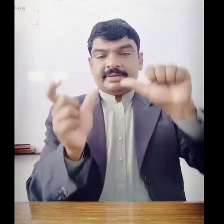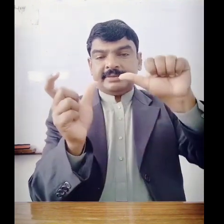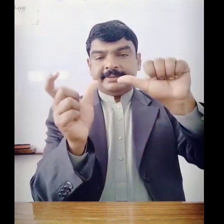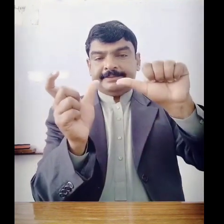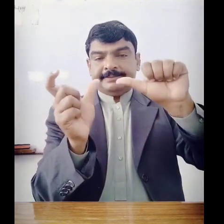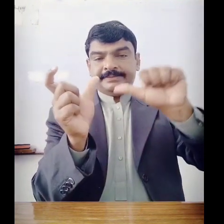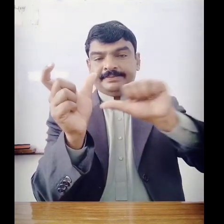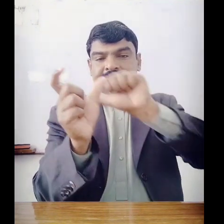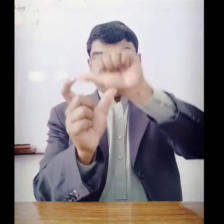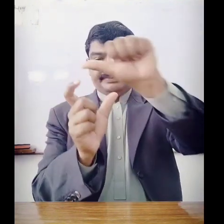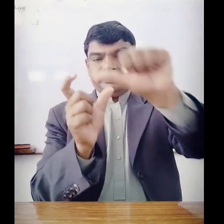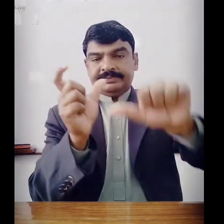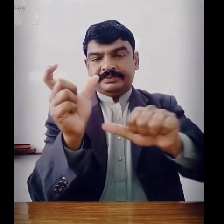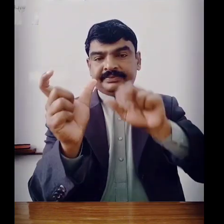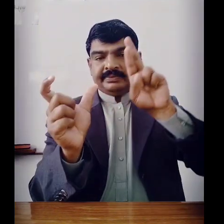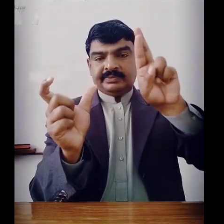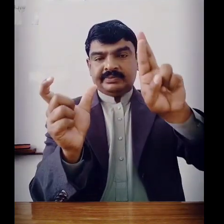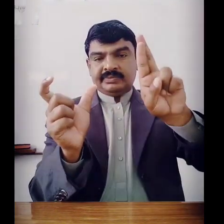सफ़र,